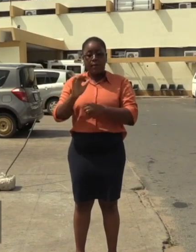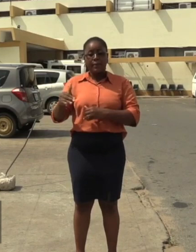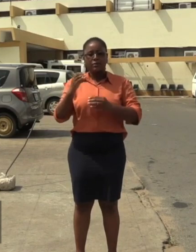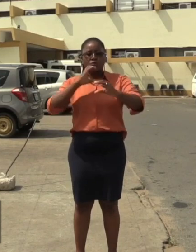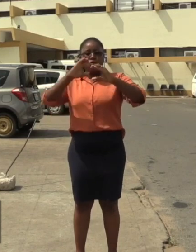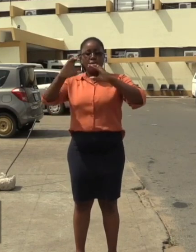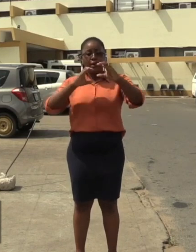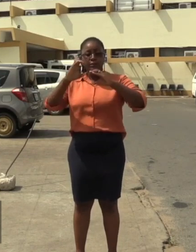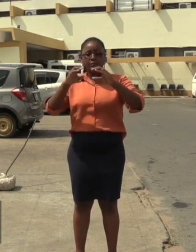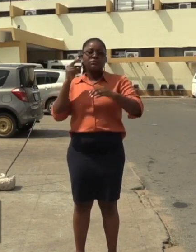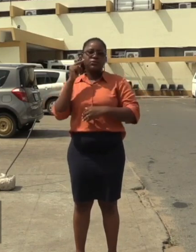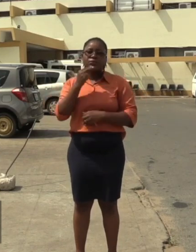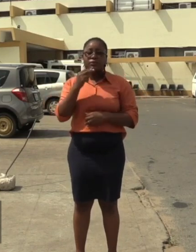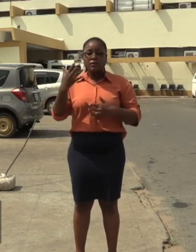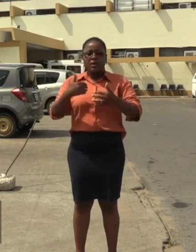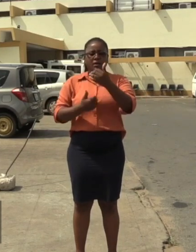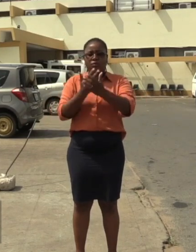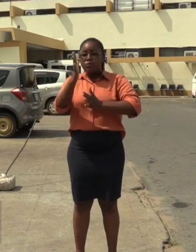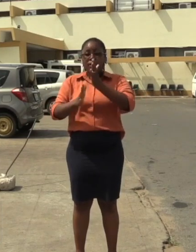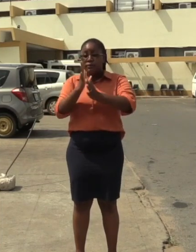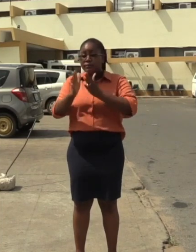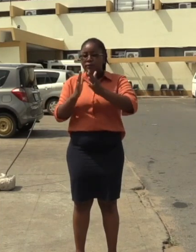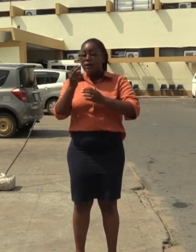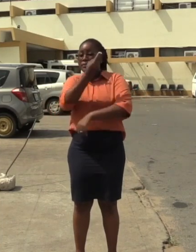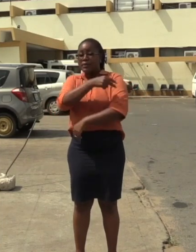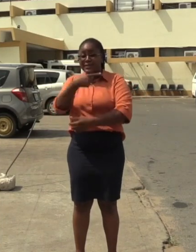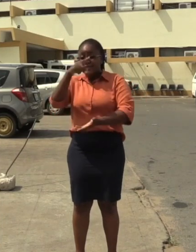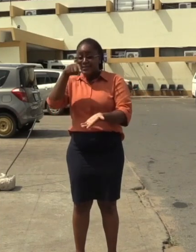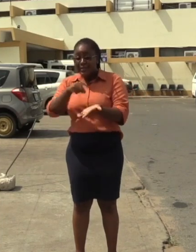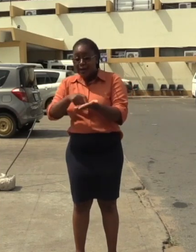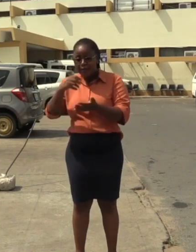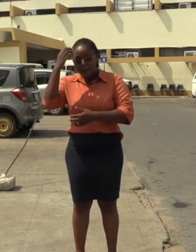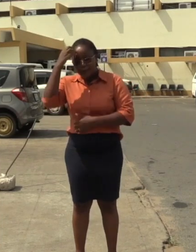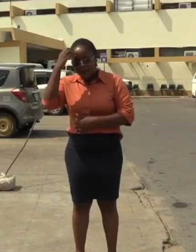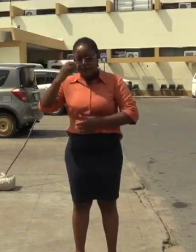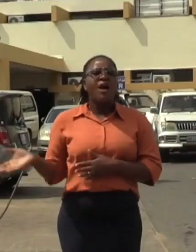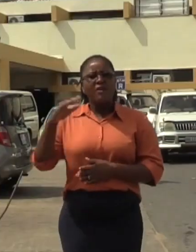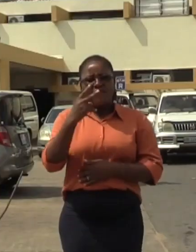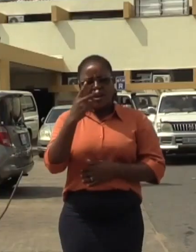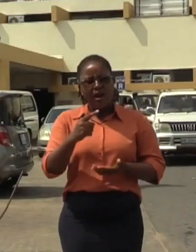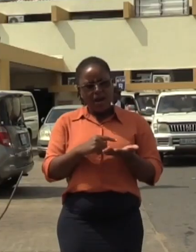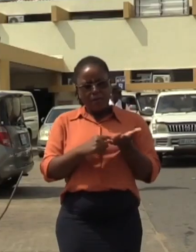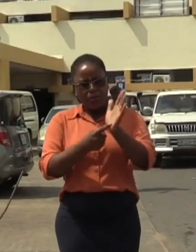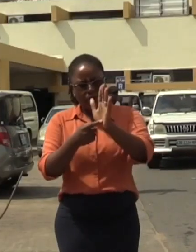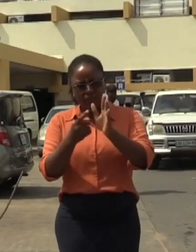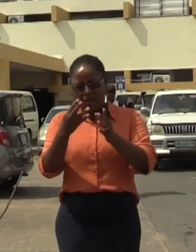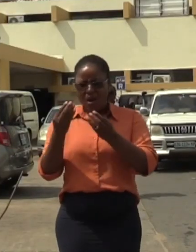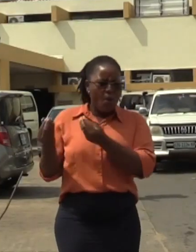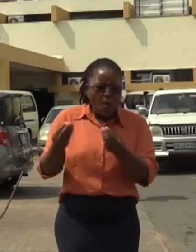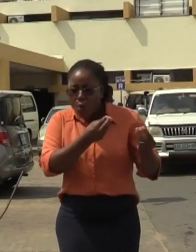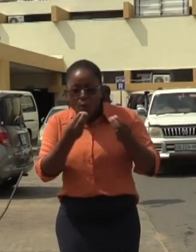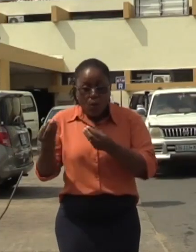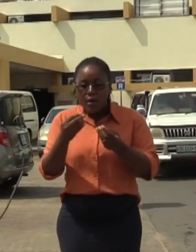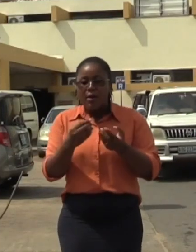capacitação em noções básicas de comunicação em língua de sinais oferecida aos médicos do Hospital Central de